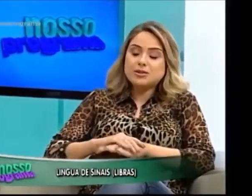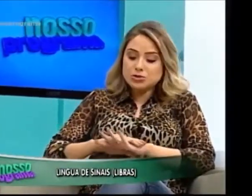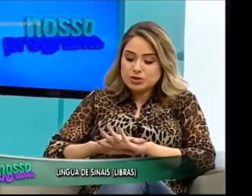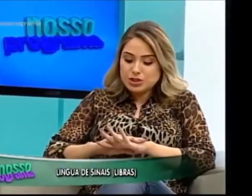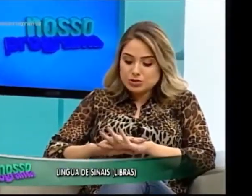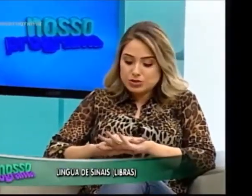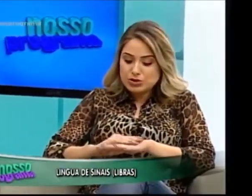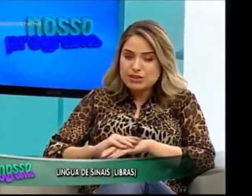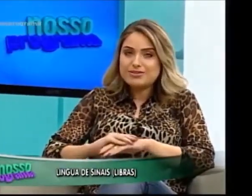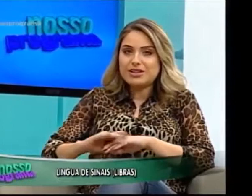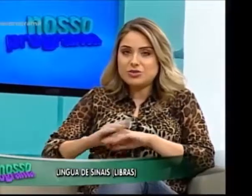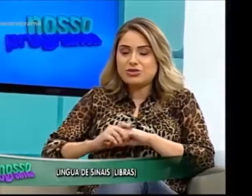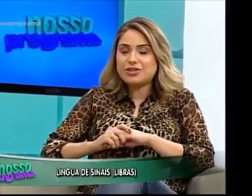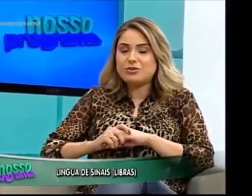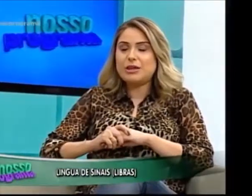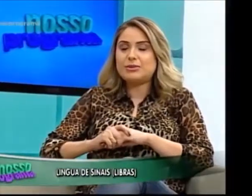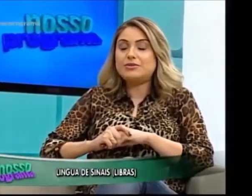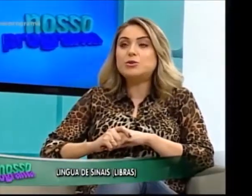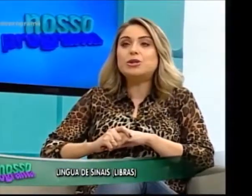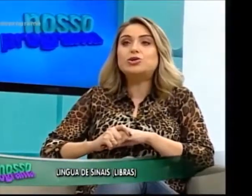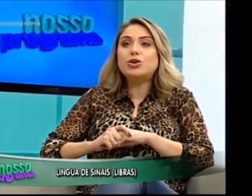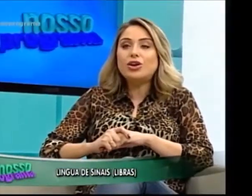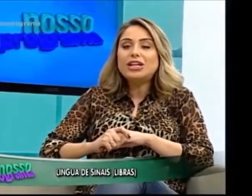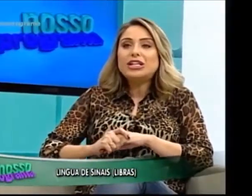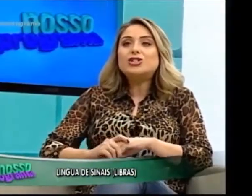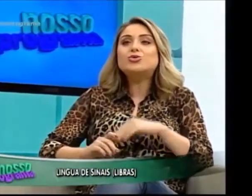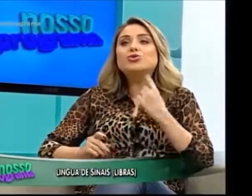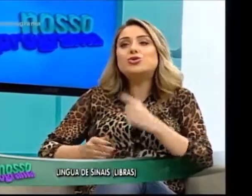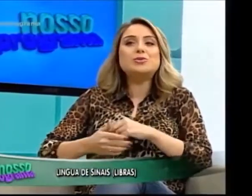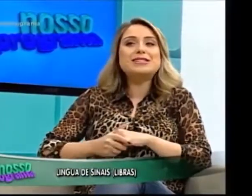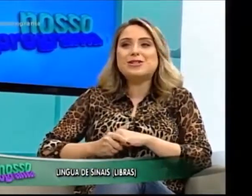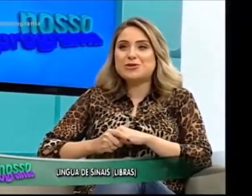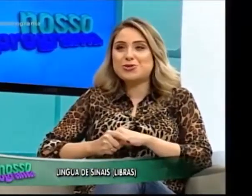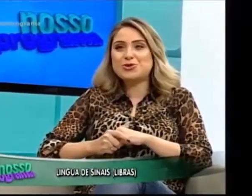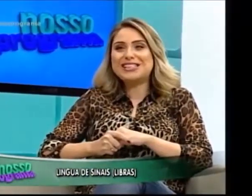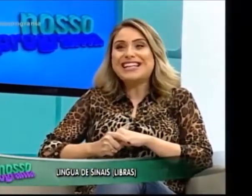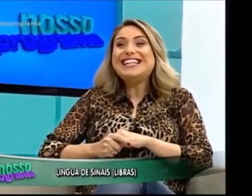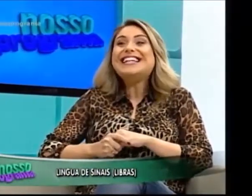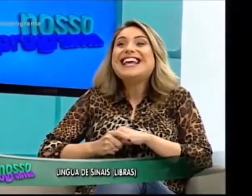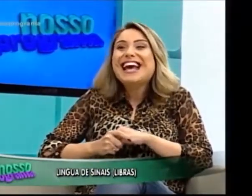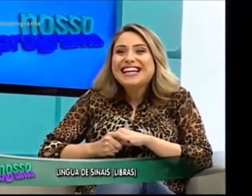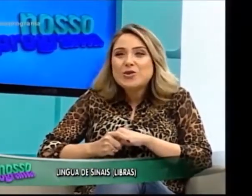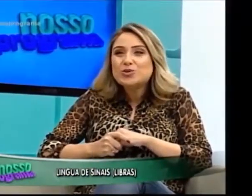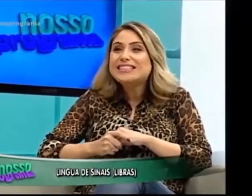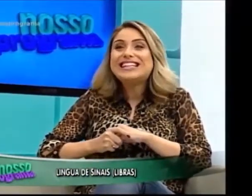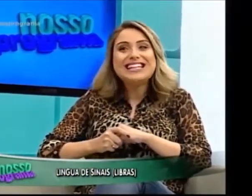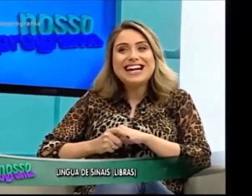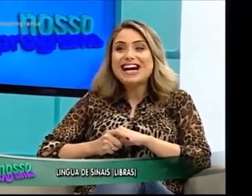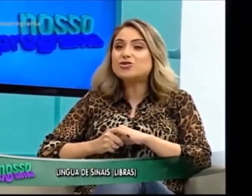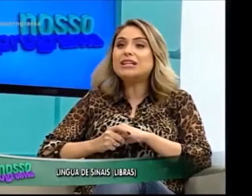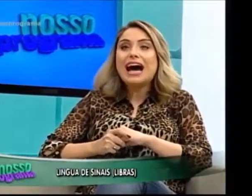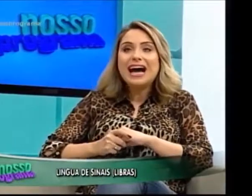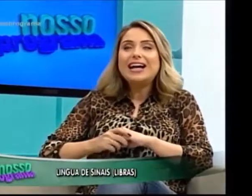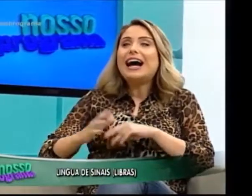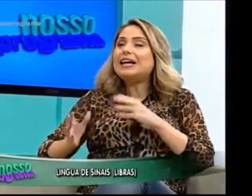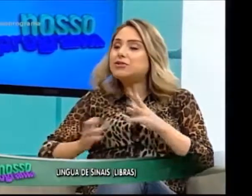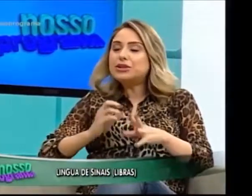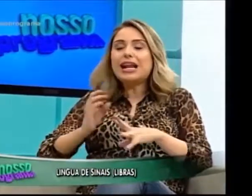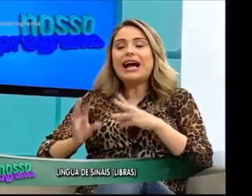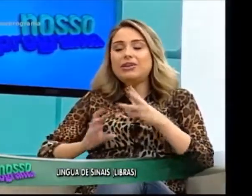muito grande. Outro dia isso já faz um tempo, eu estava no metrô e tinha um surdo precisando de ajuda e ninguém conseguia ajudar. Aí eu fui lá,